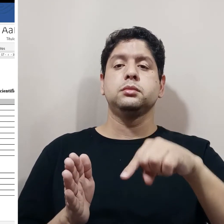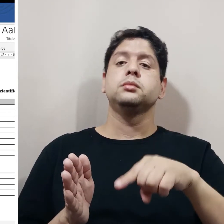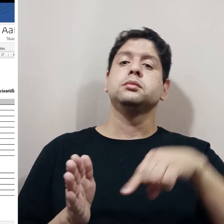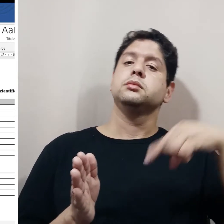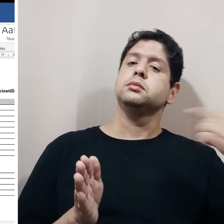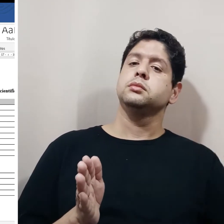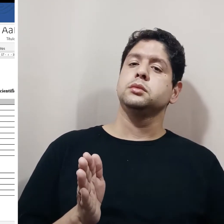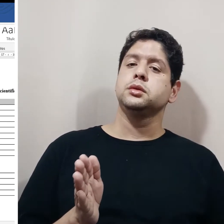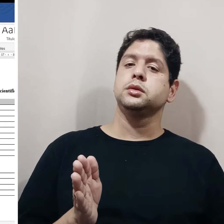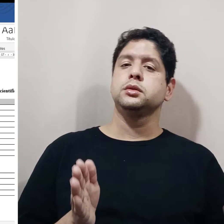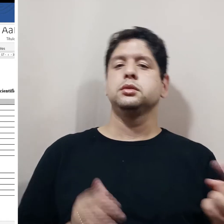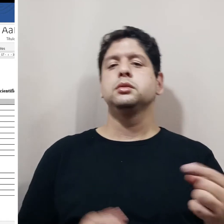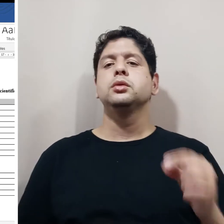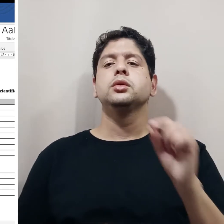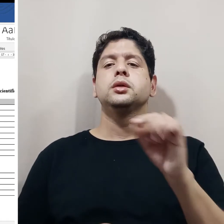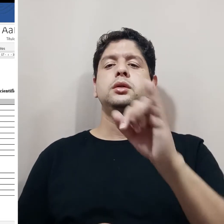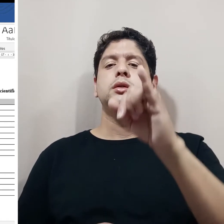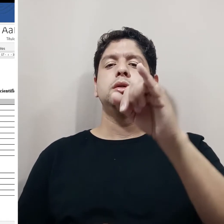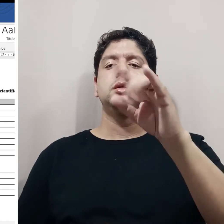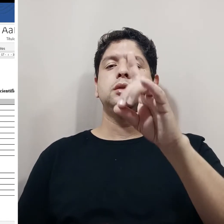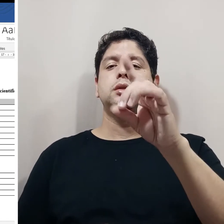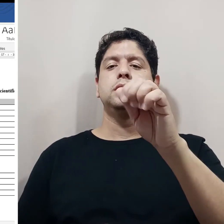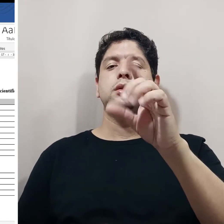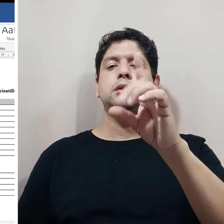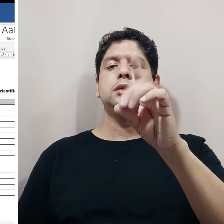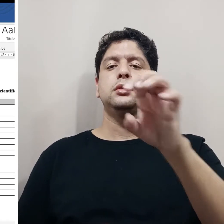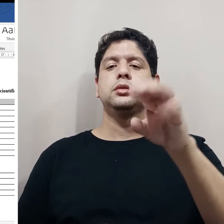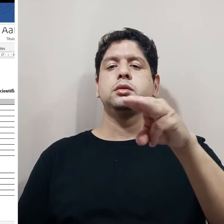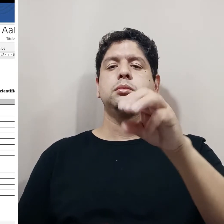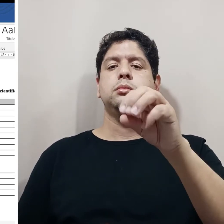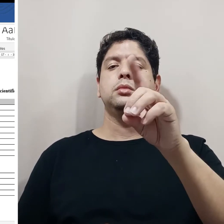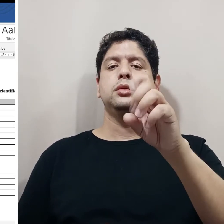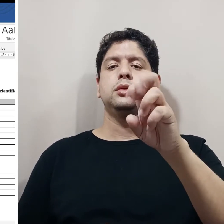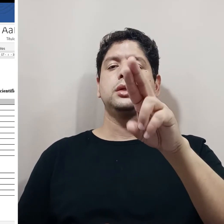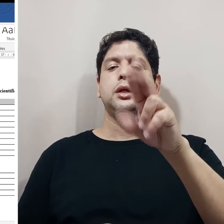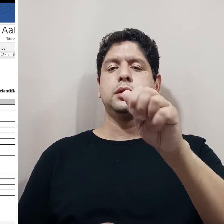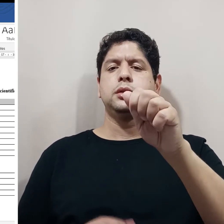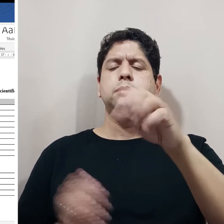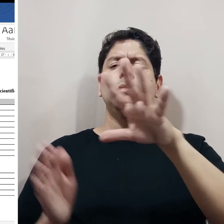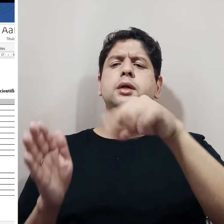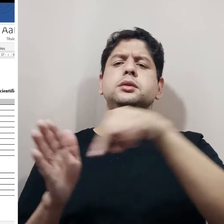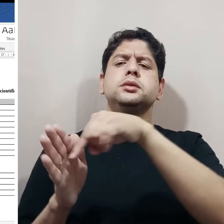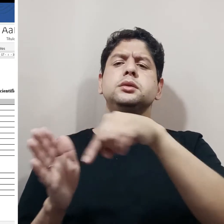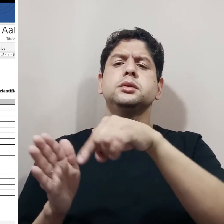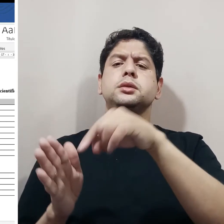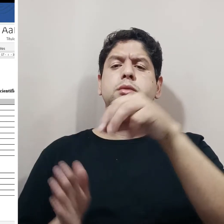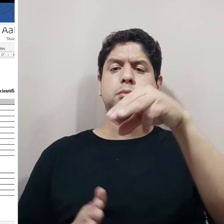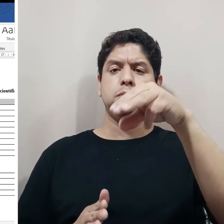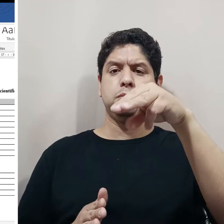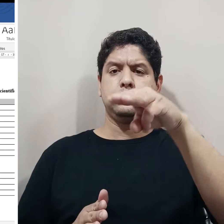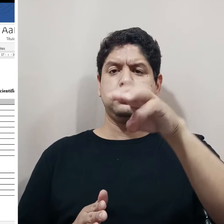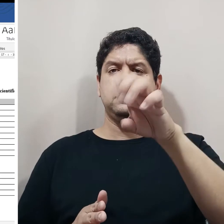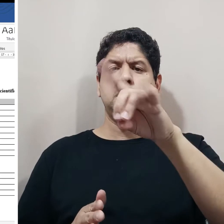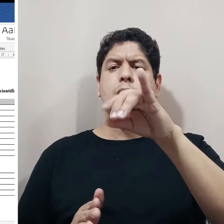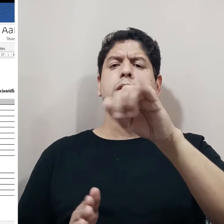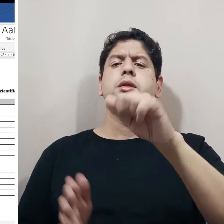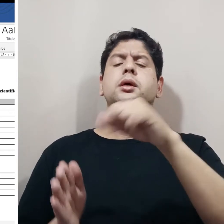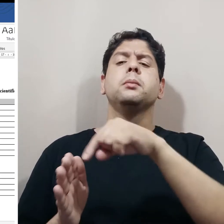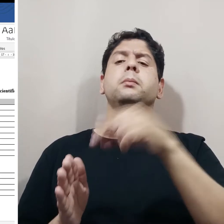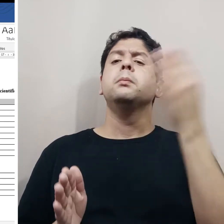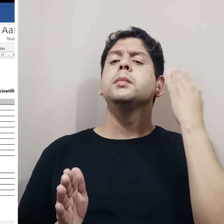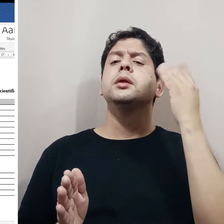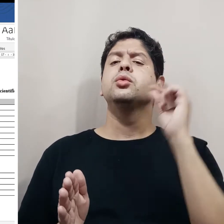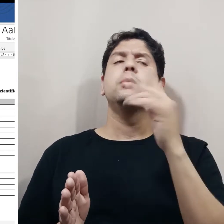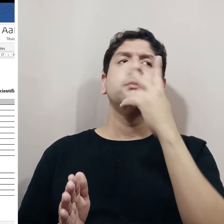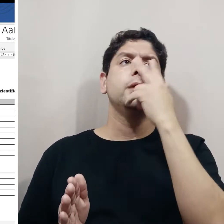períodos da história, a Idade Média e a Idade Moderna. Então, ele está deixando para trás o pensamento da Idade Média, que era um pensamento que o